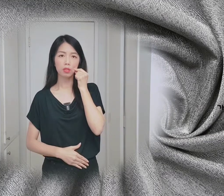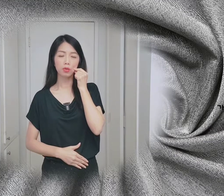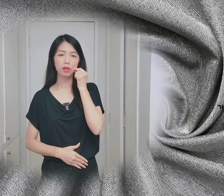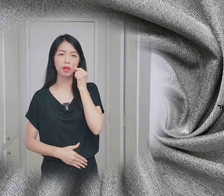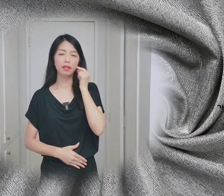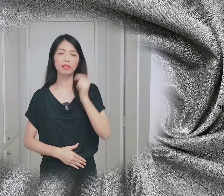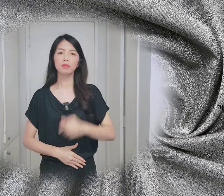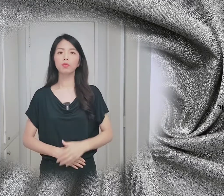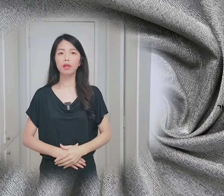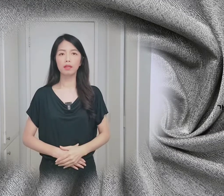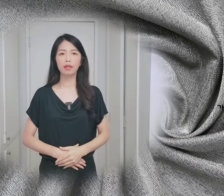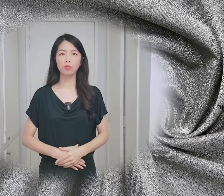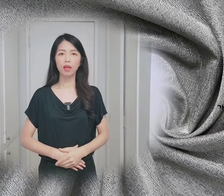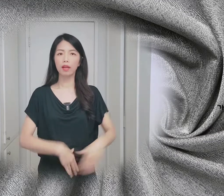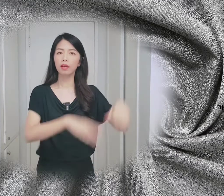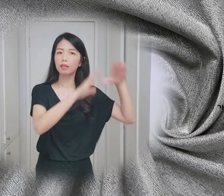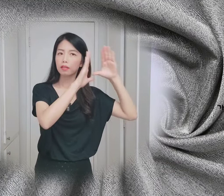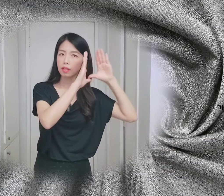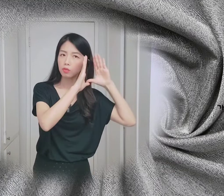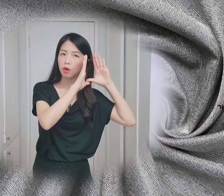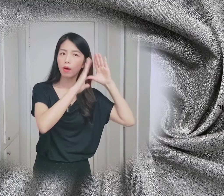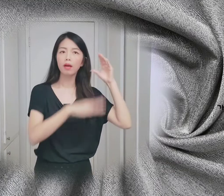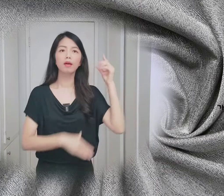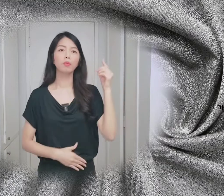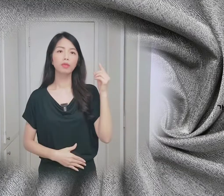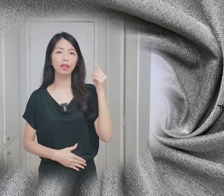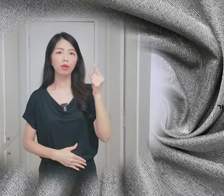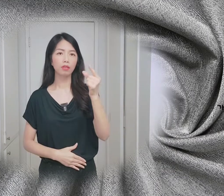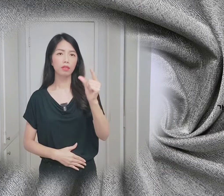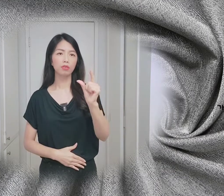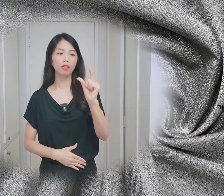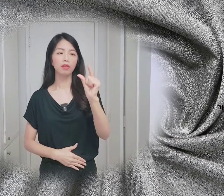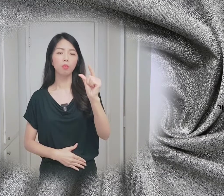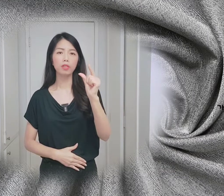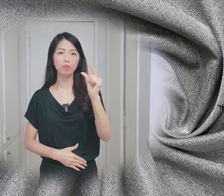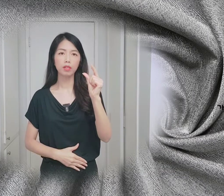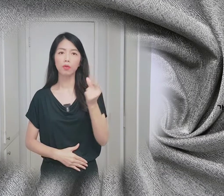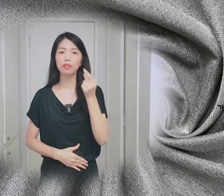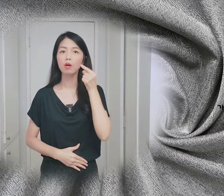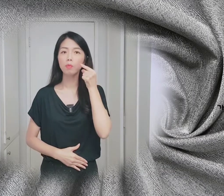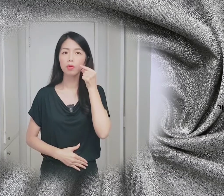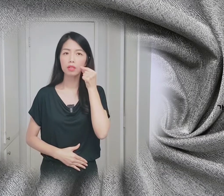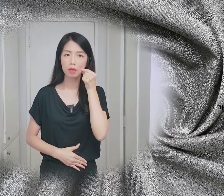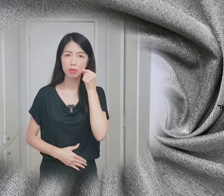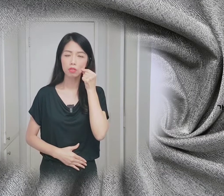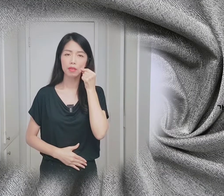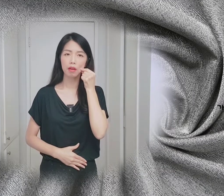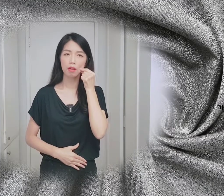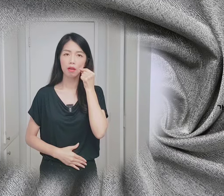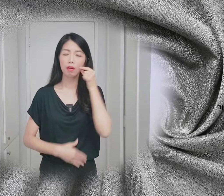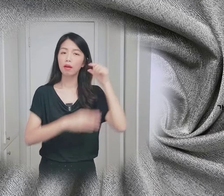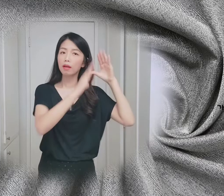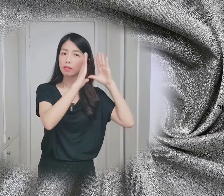주음성 놓치고를 듣지 못했기 때문에 듣다 수어와 못하다라고 하는 뜻의 수어는 엄지검지를 이용해서 볼을 잡아주시면